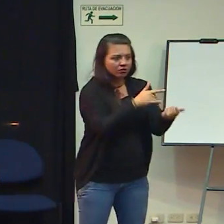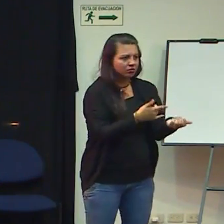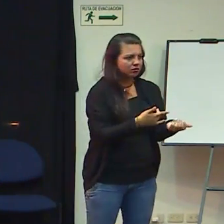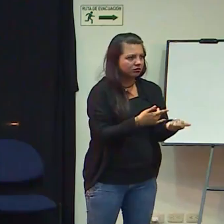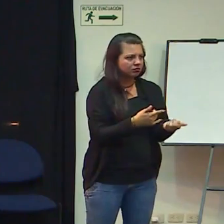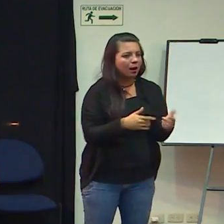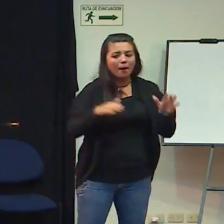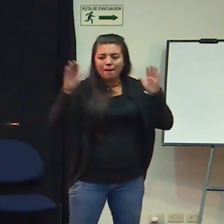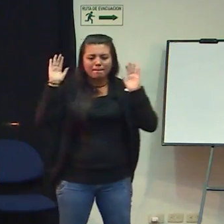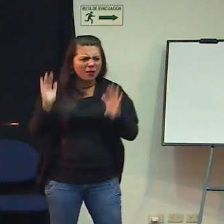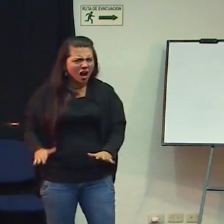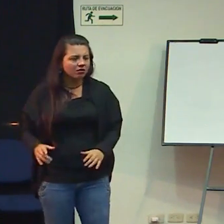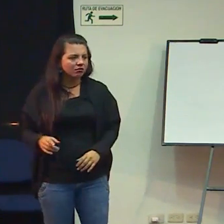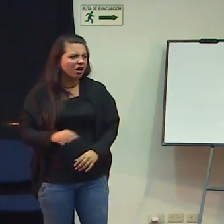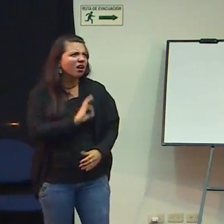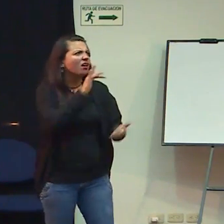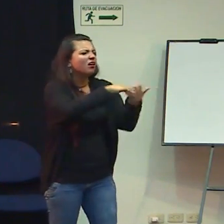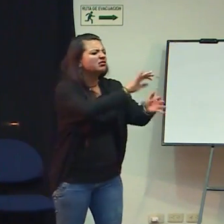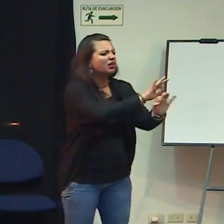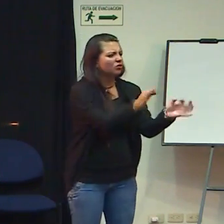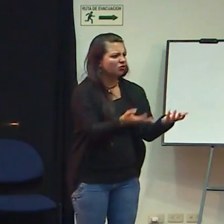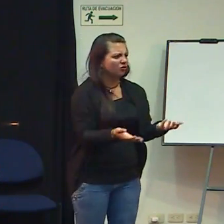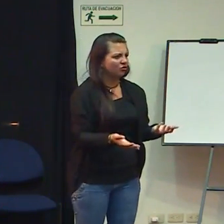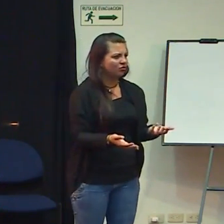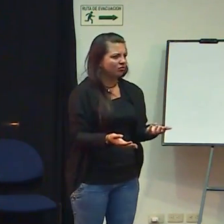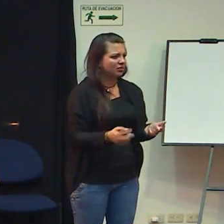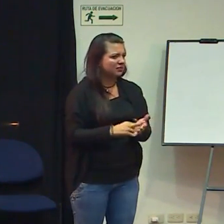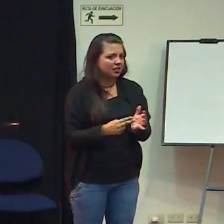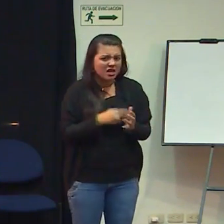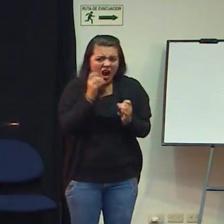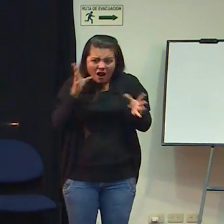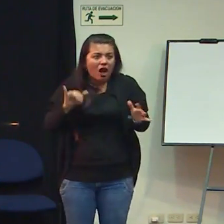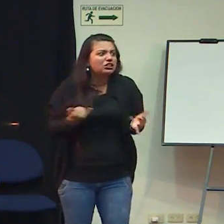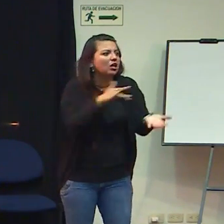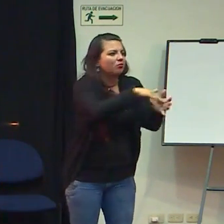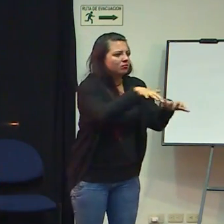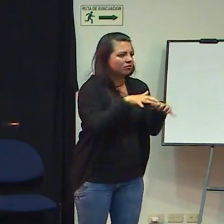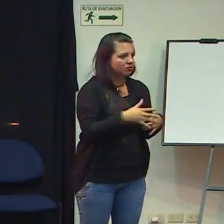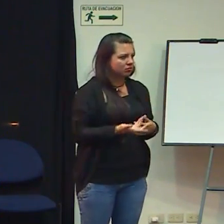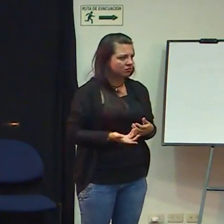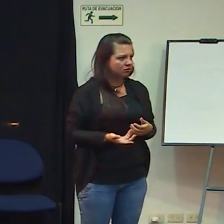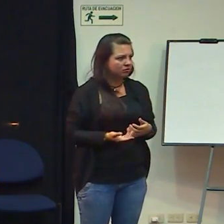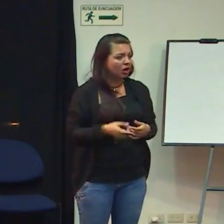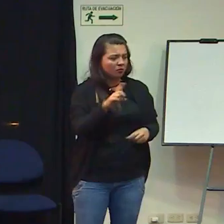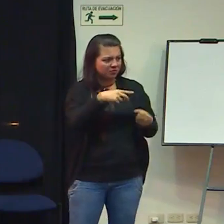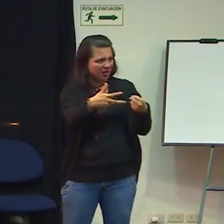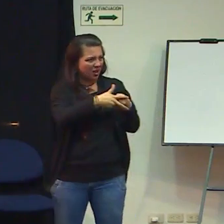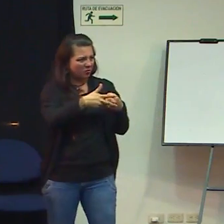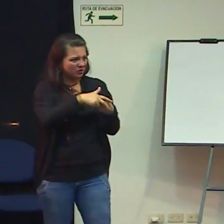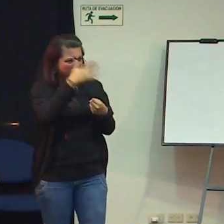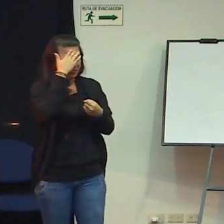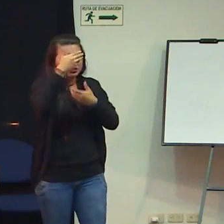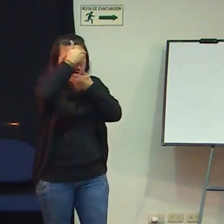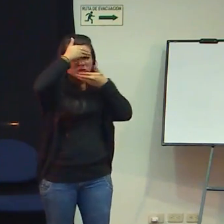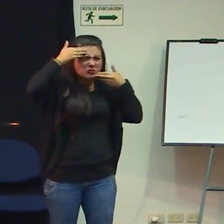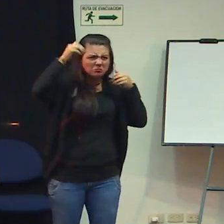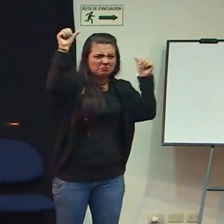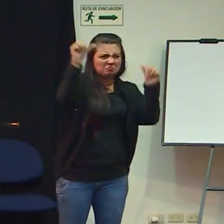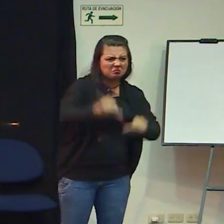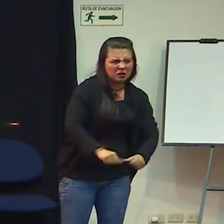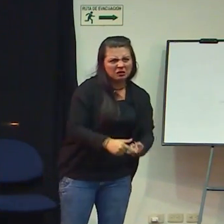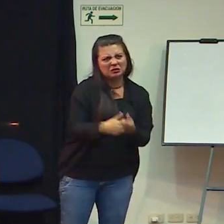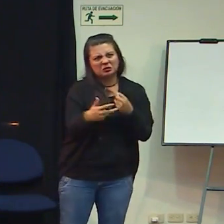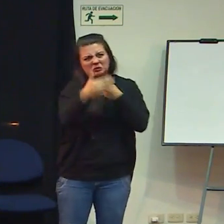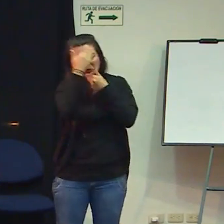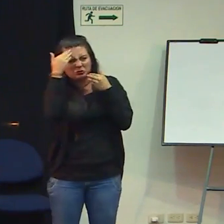asamblea. Y entonces nosotros decimos que, o al punto peor, cuando sale un capucho, muchos hablan que la capucha es mala, que la capucha no sé